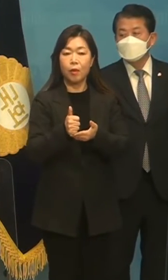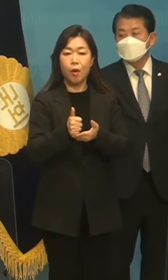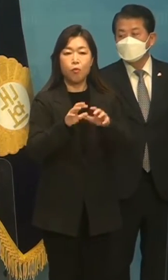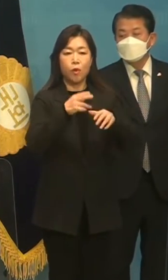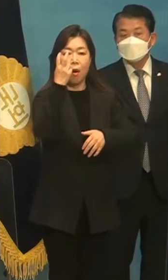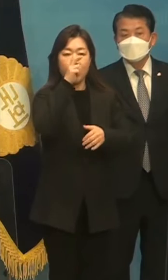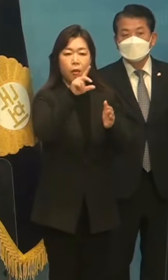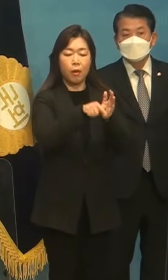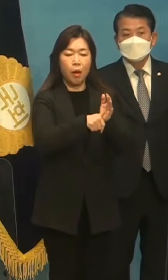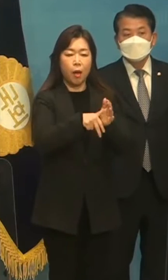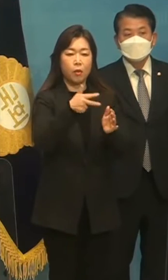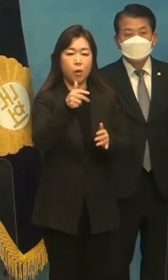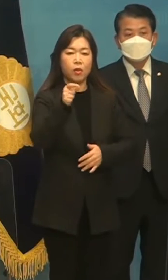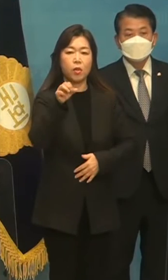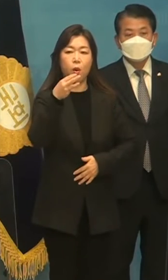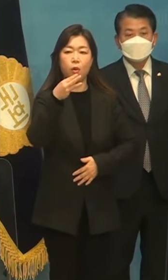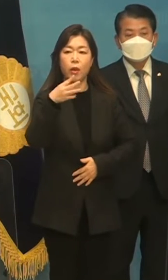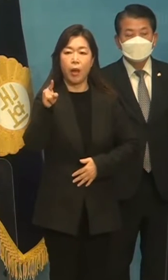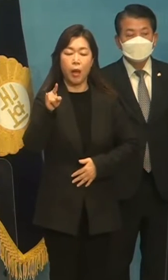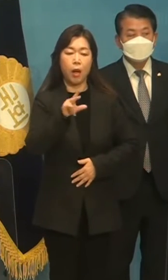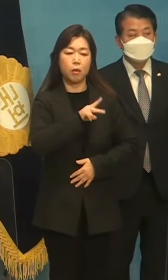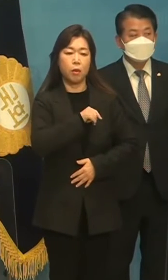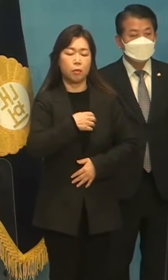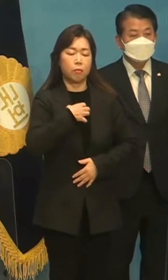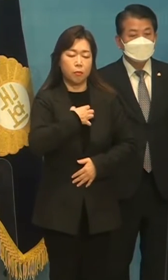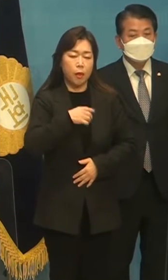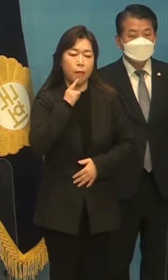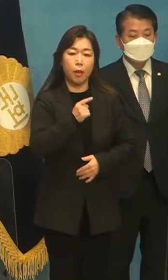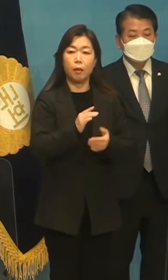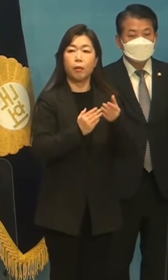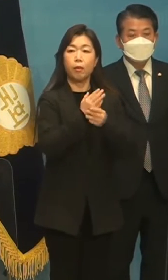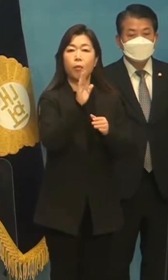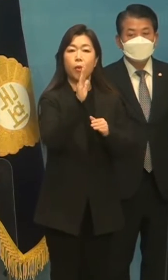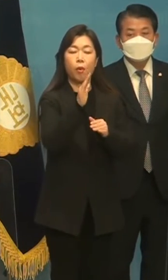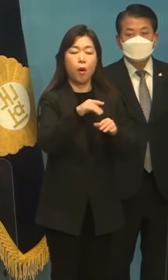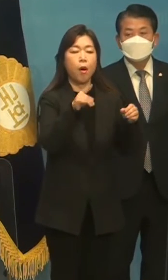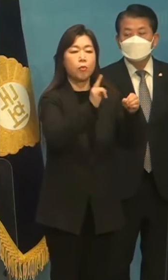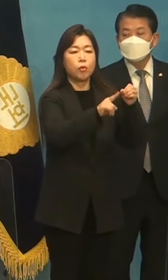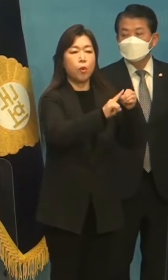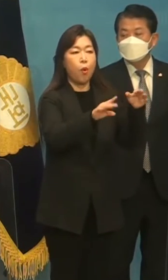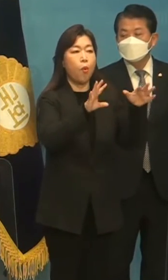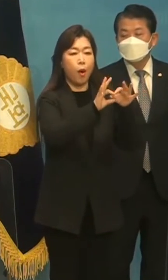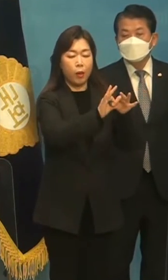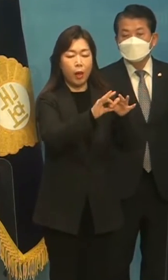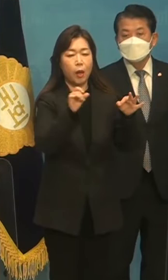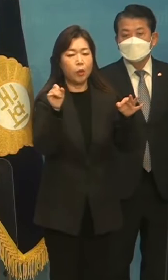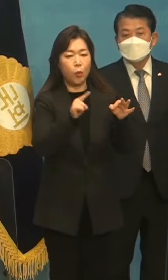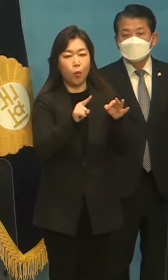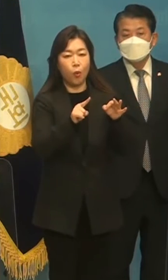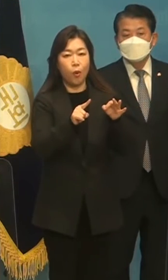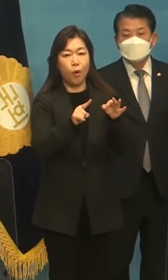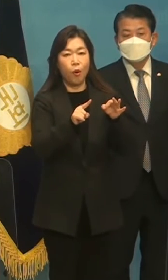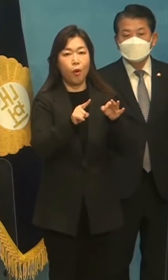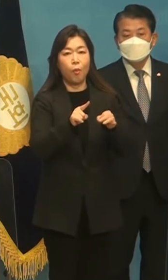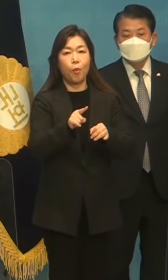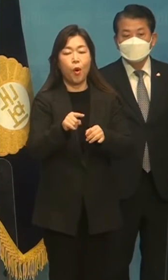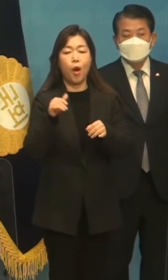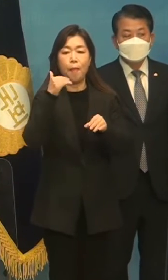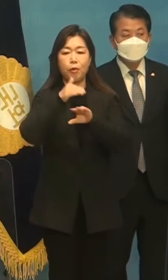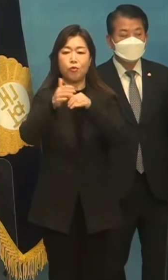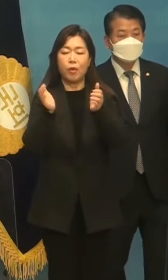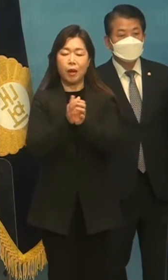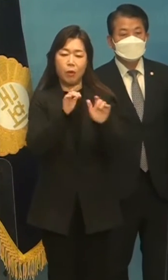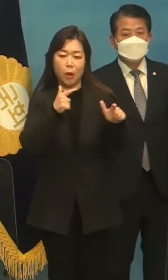국정감사에서 정청래 의원이 무리한 발언으로 시각이 되어서 불교계와 민주당이 여러